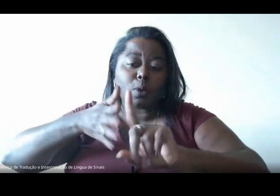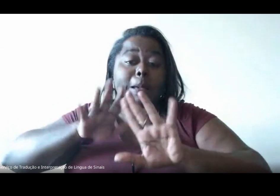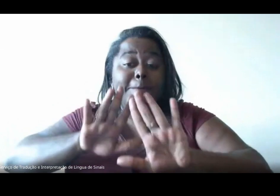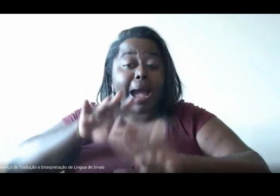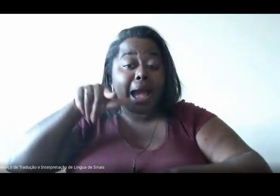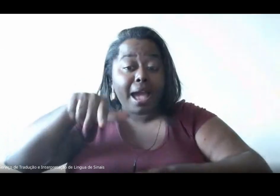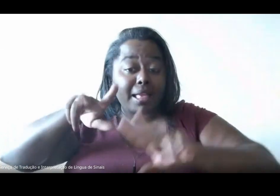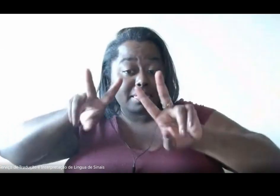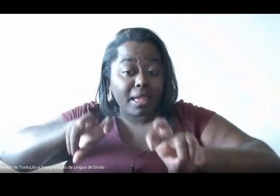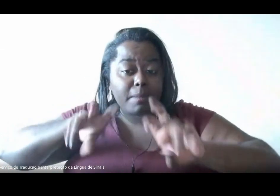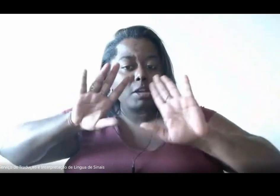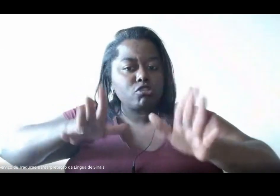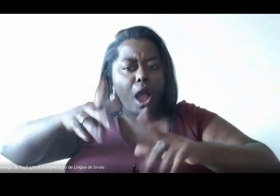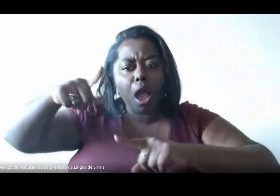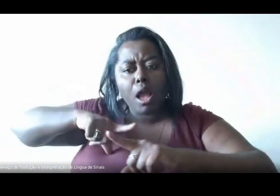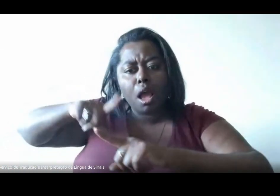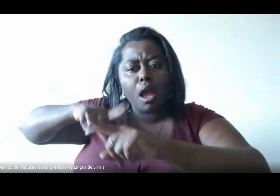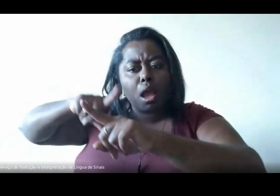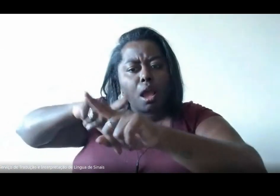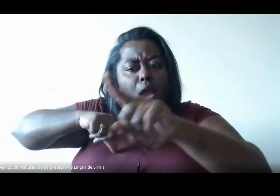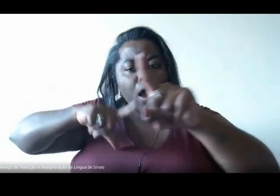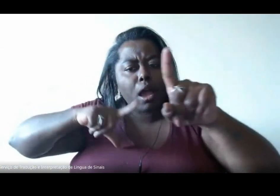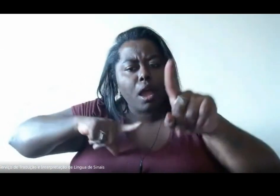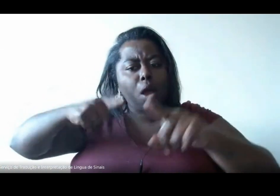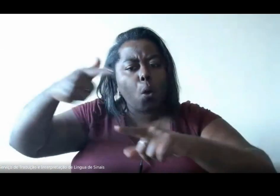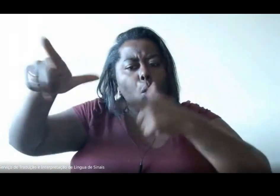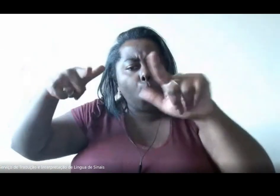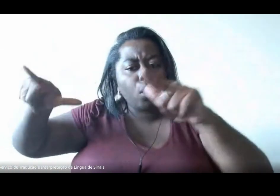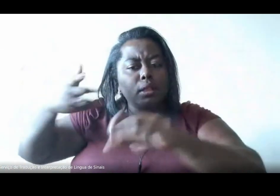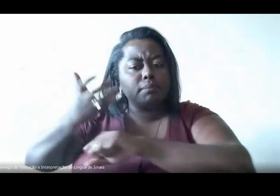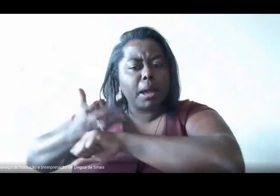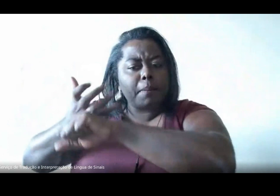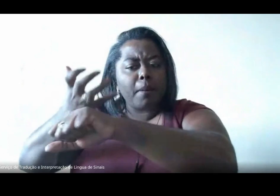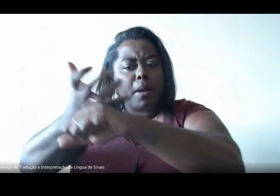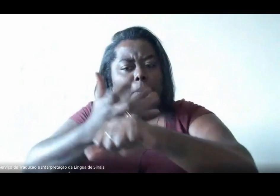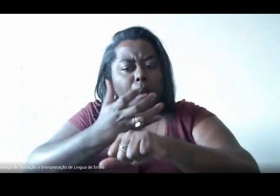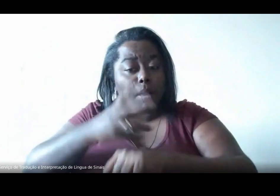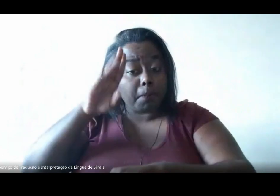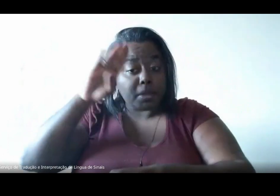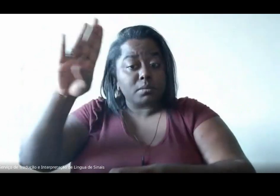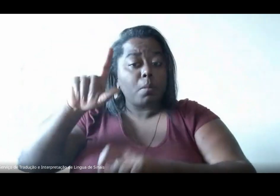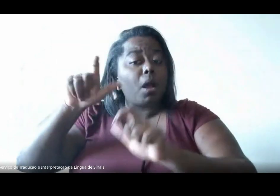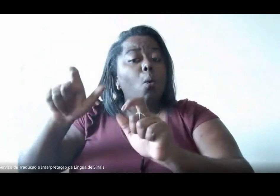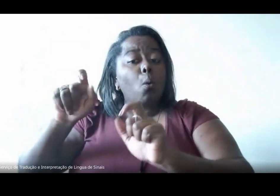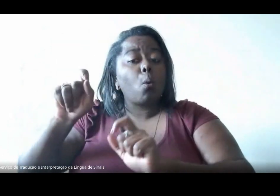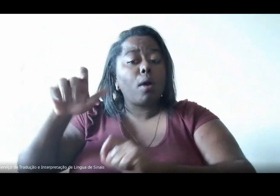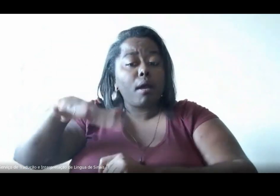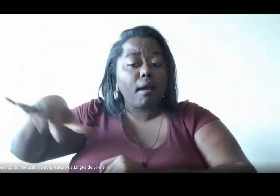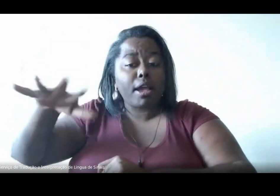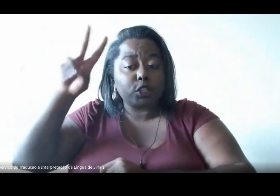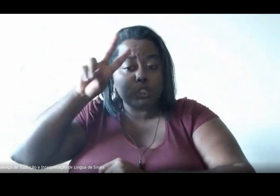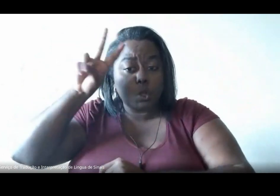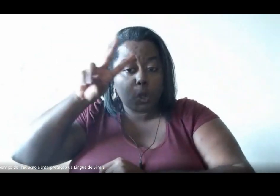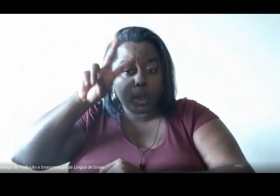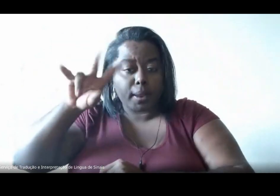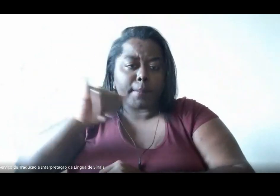um tema recorrente em outras disciplinas, sobretudo na história, né? A partir do momento em que historiadores